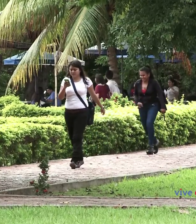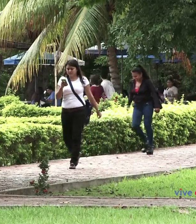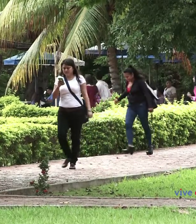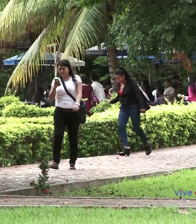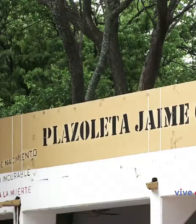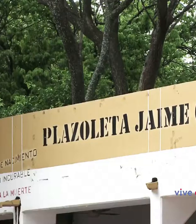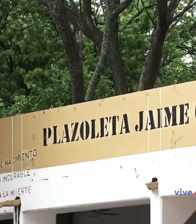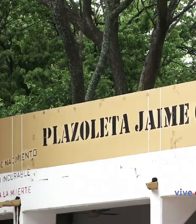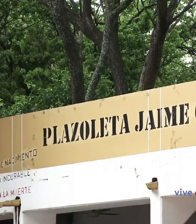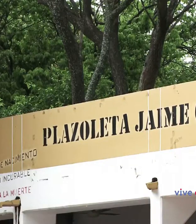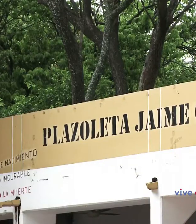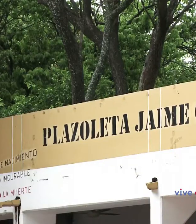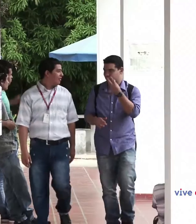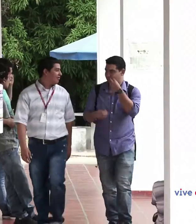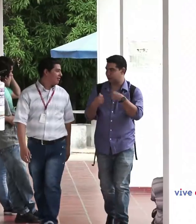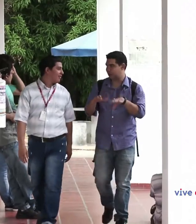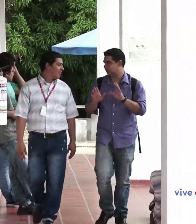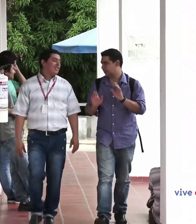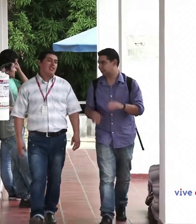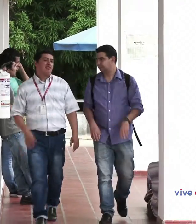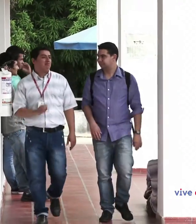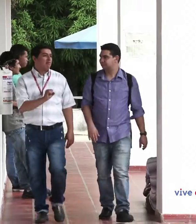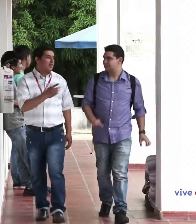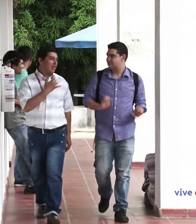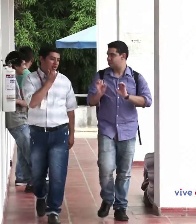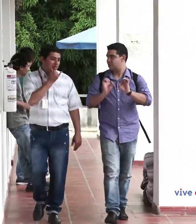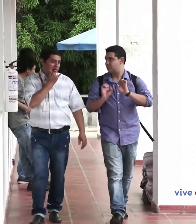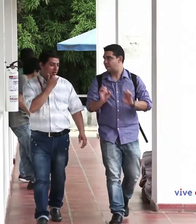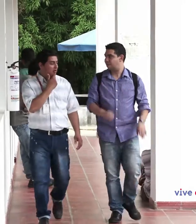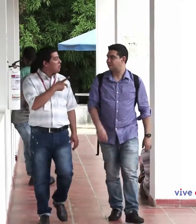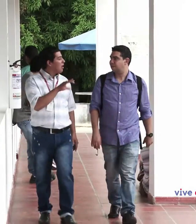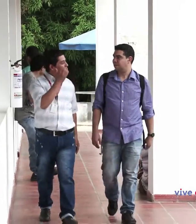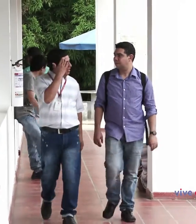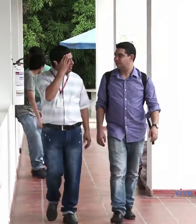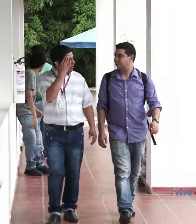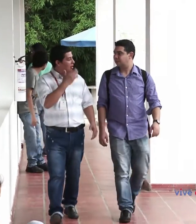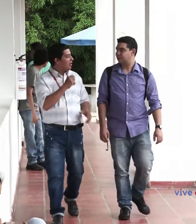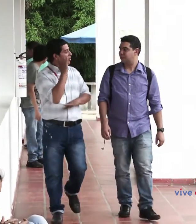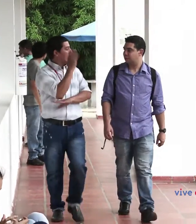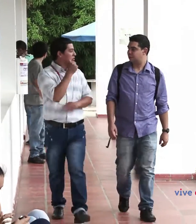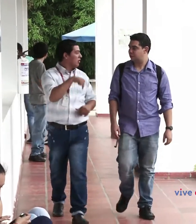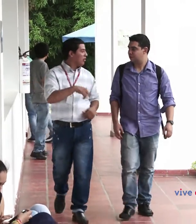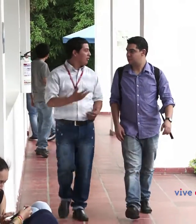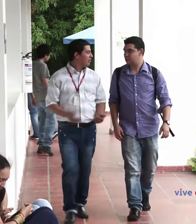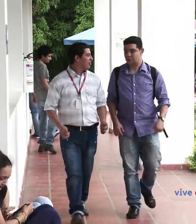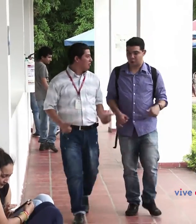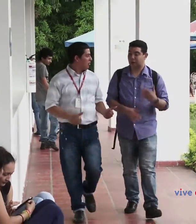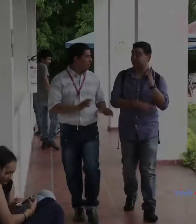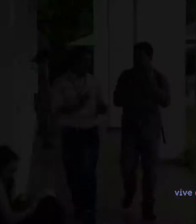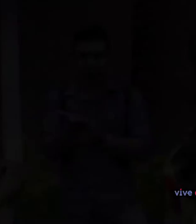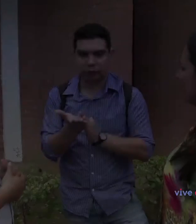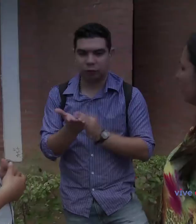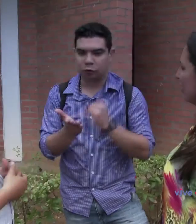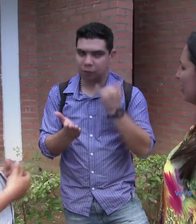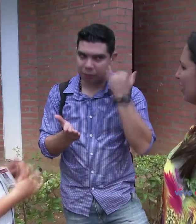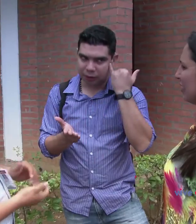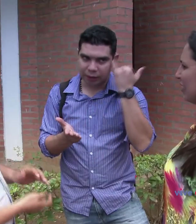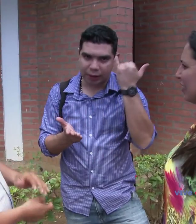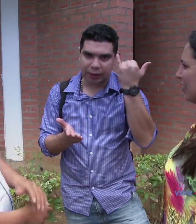porque va a ser el primer ingeniero en telecomunicaciones a nivel nacional y probablemente a nivel internacional.